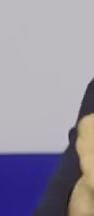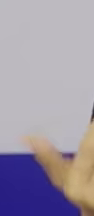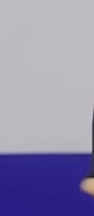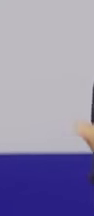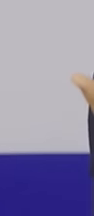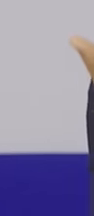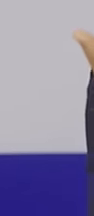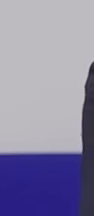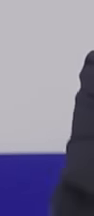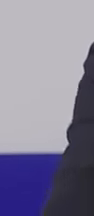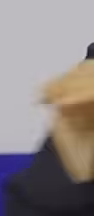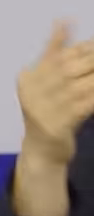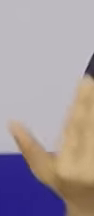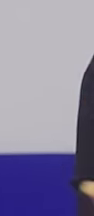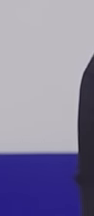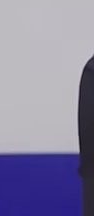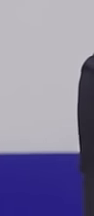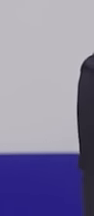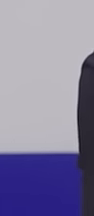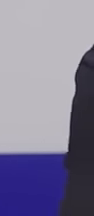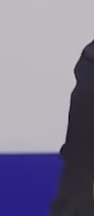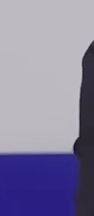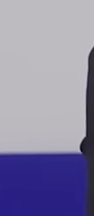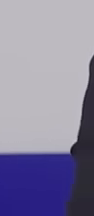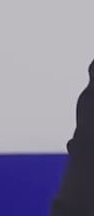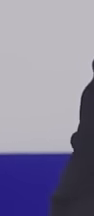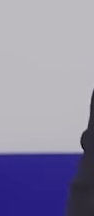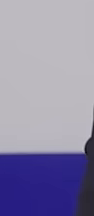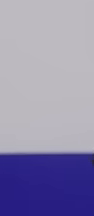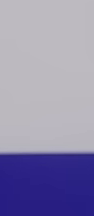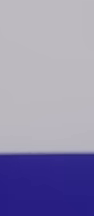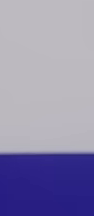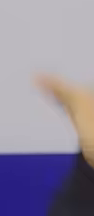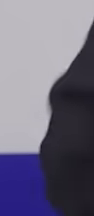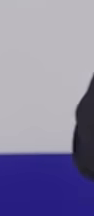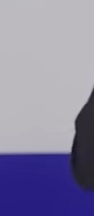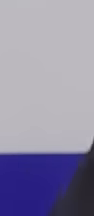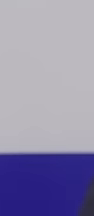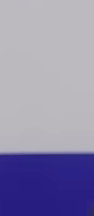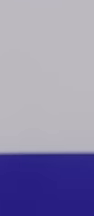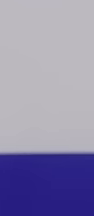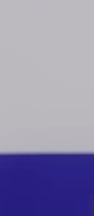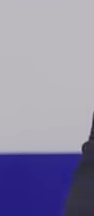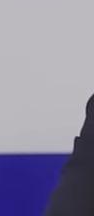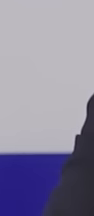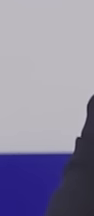지방발전, 균형발전, 경제 재도약을 추진해야 합니다.